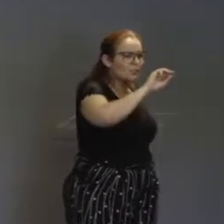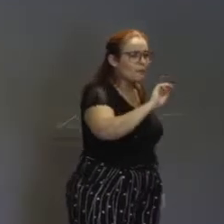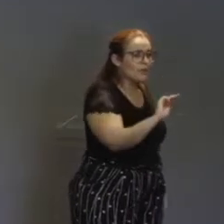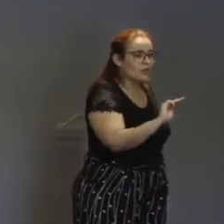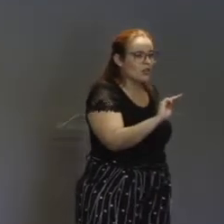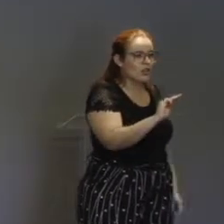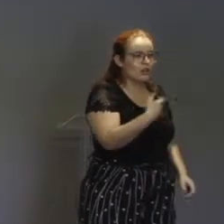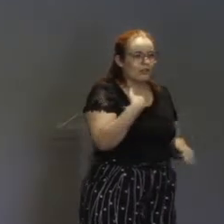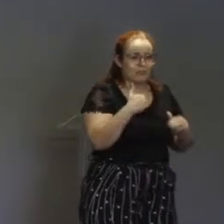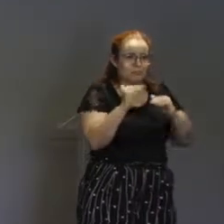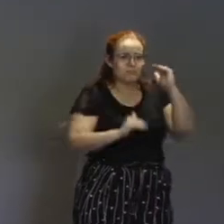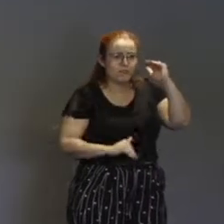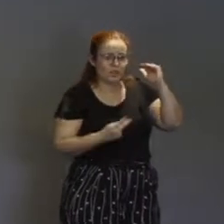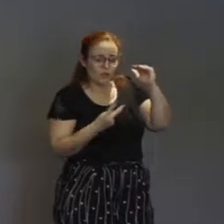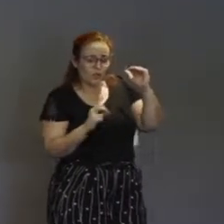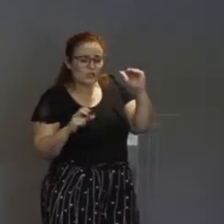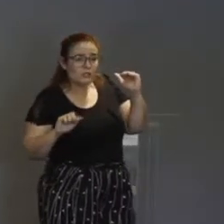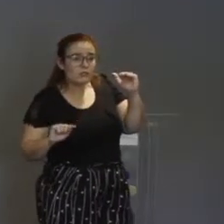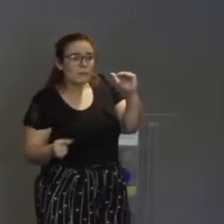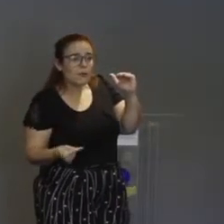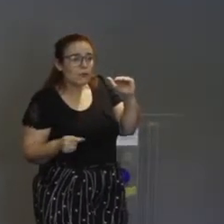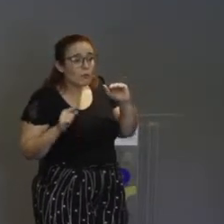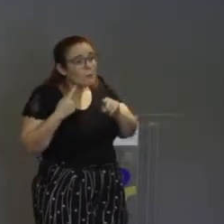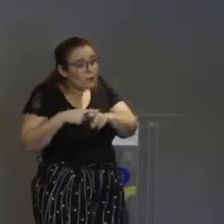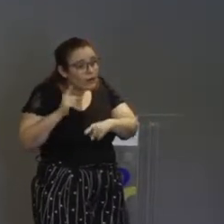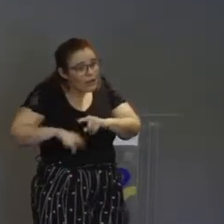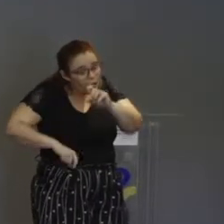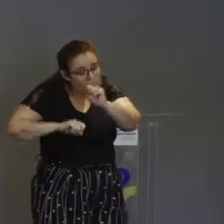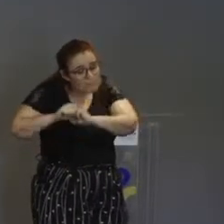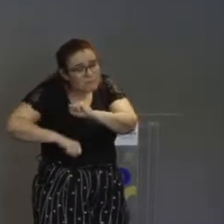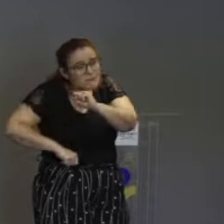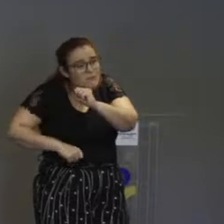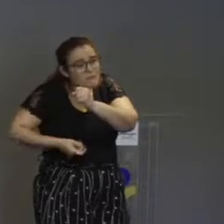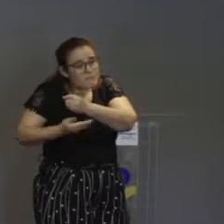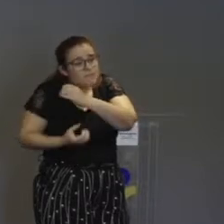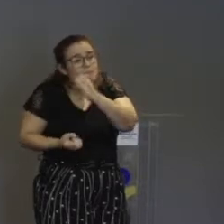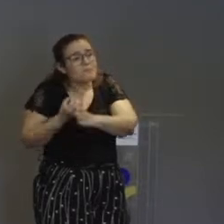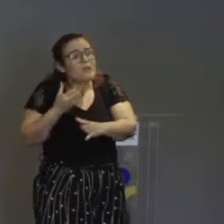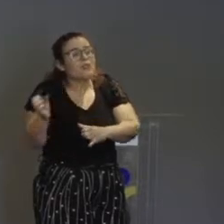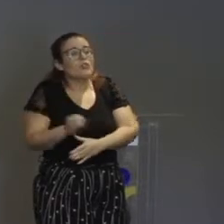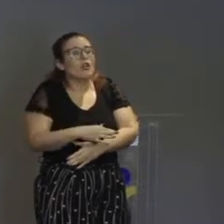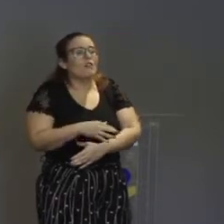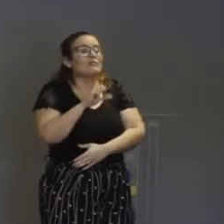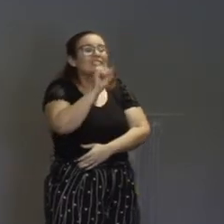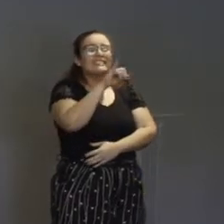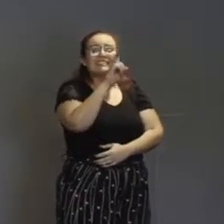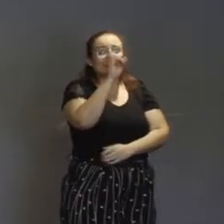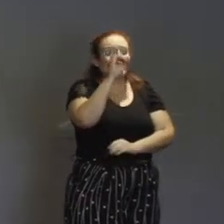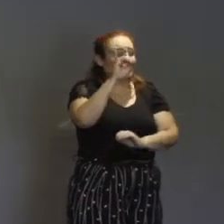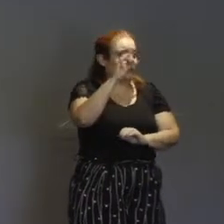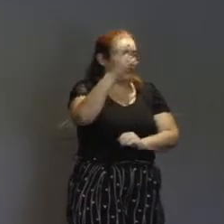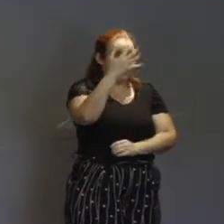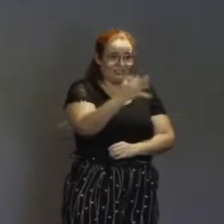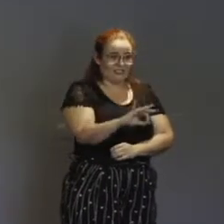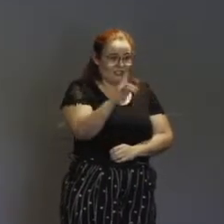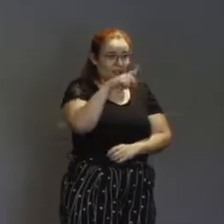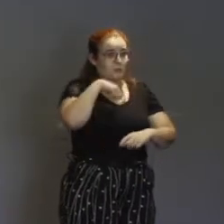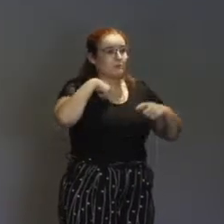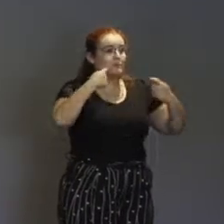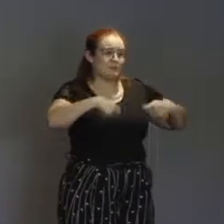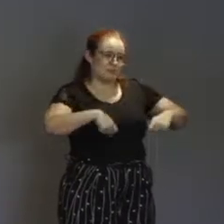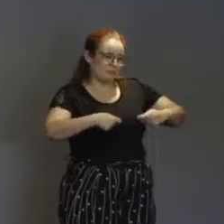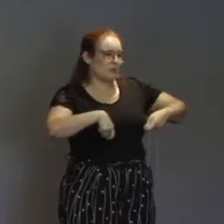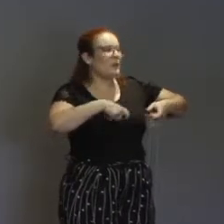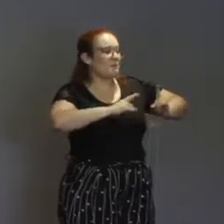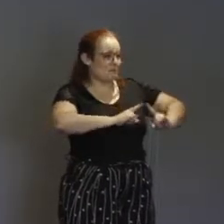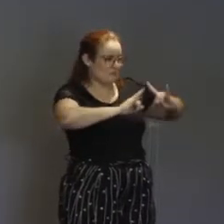por 200 mil como a startup, mas se alguém ver que isso está irregular, eu sou obrigada a pegar o meu apartamentinho lá no meu condomínio que não